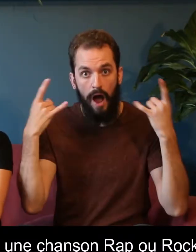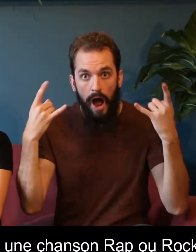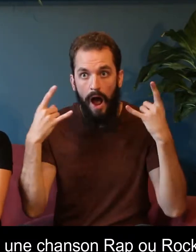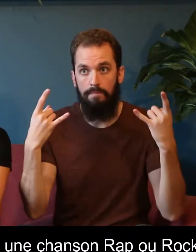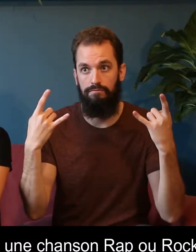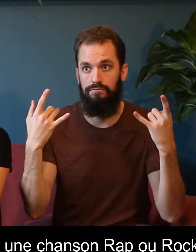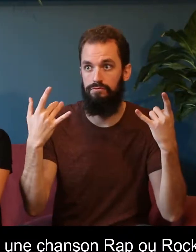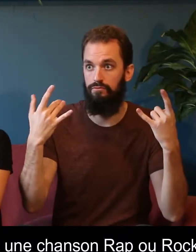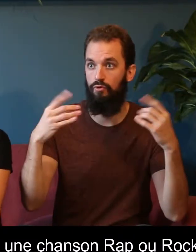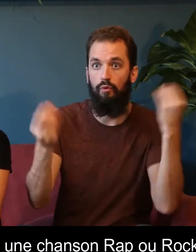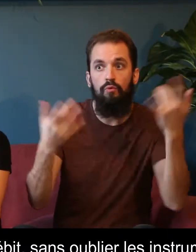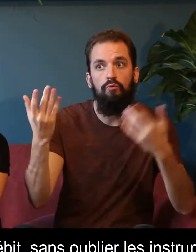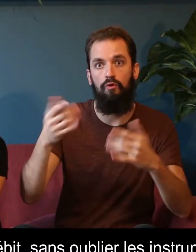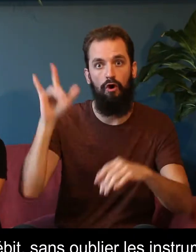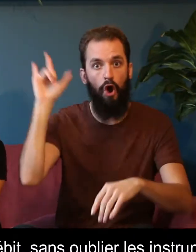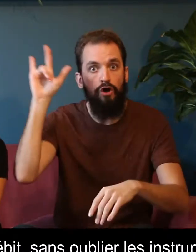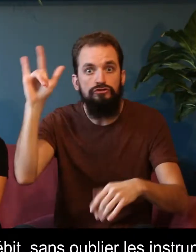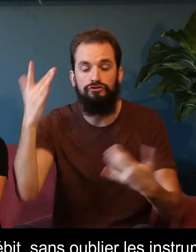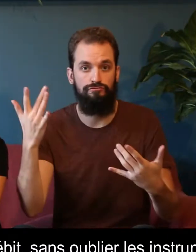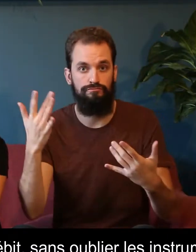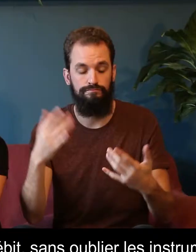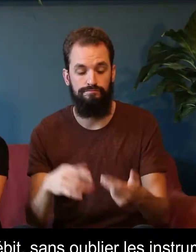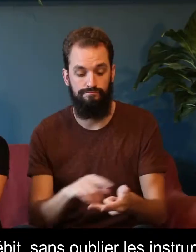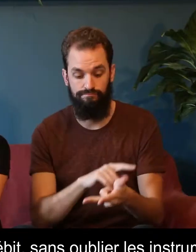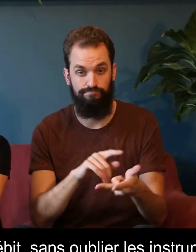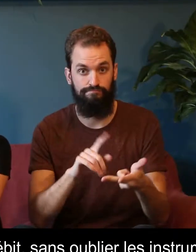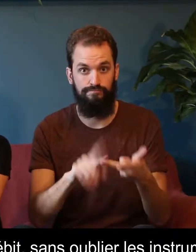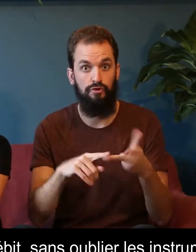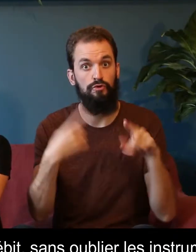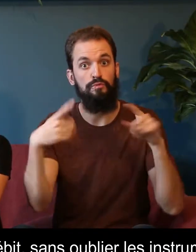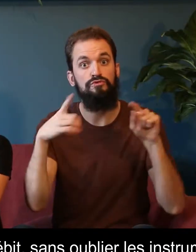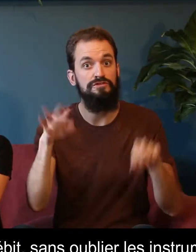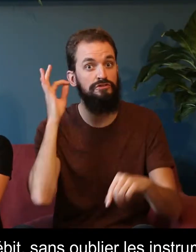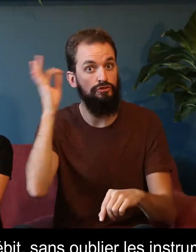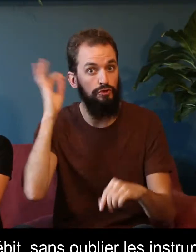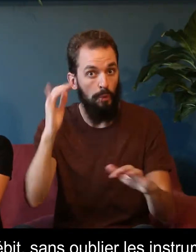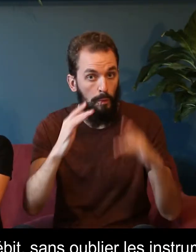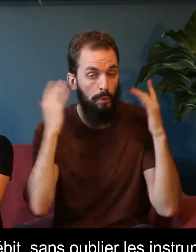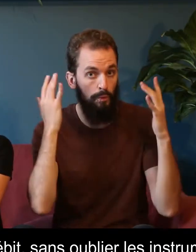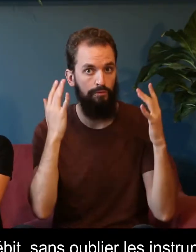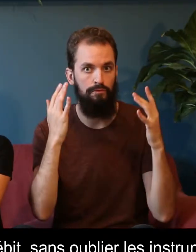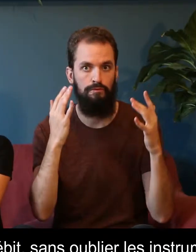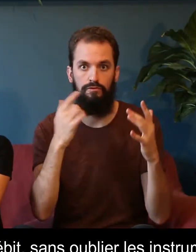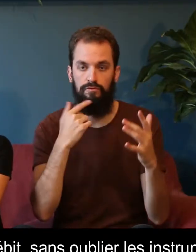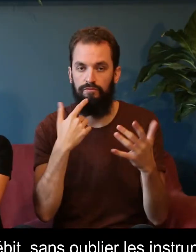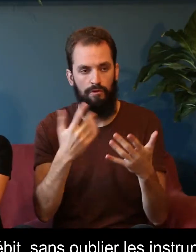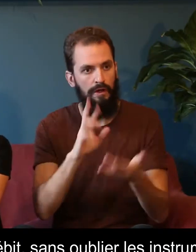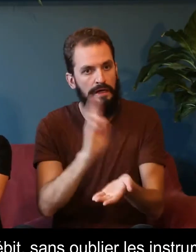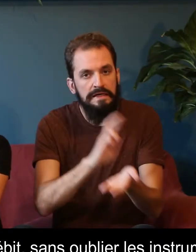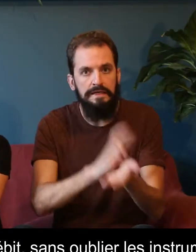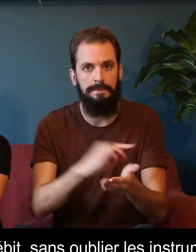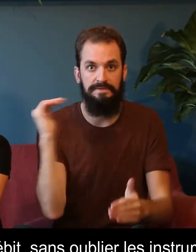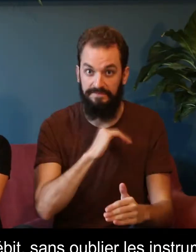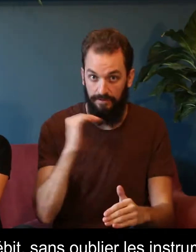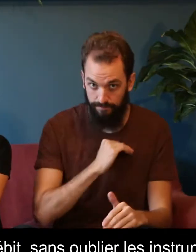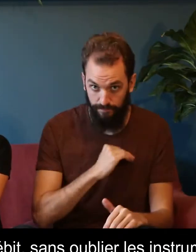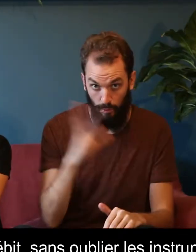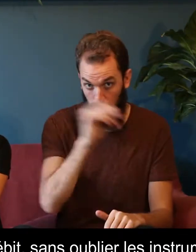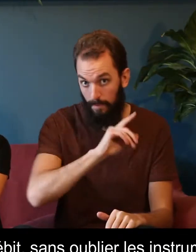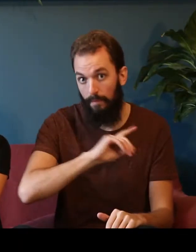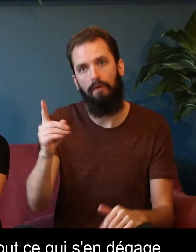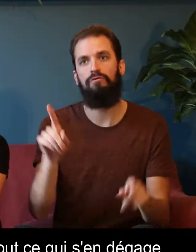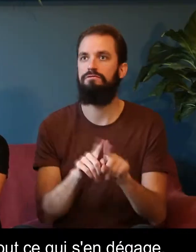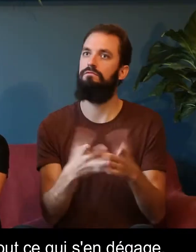ou rock ? Oui. Il y a la musicalité, avec le rythme, le débit, sans oublier les instruments.